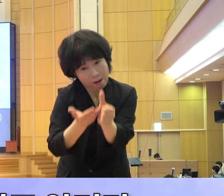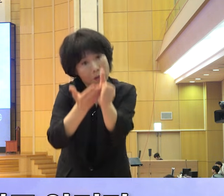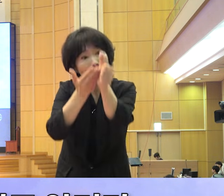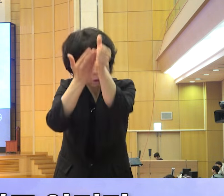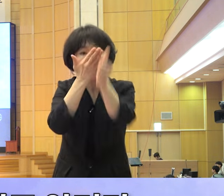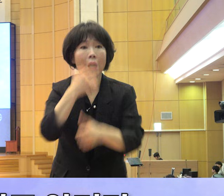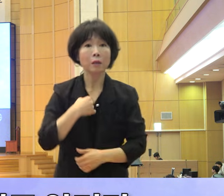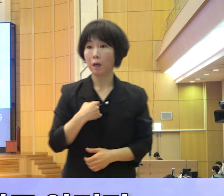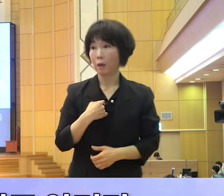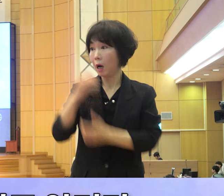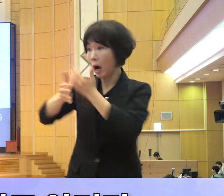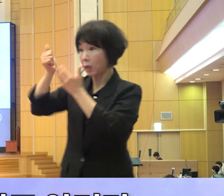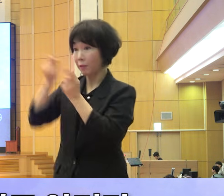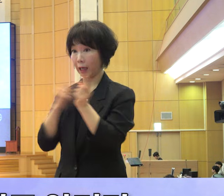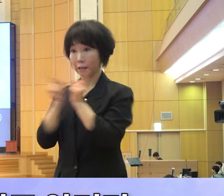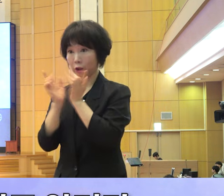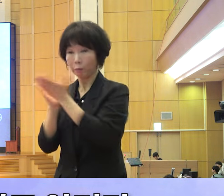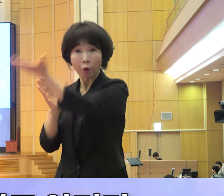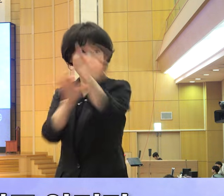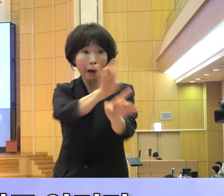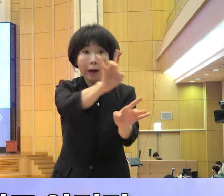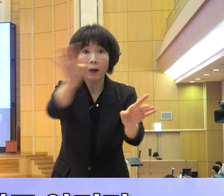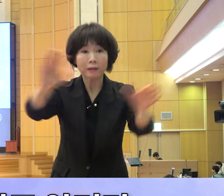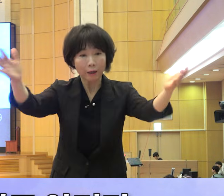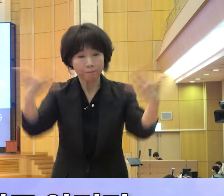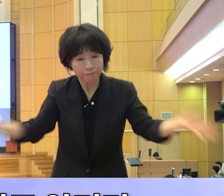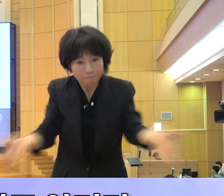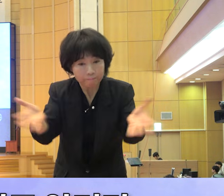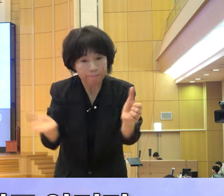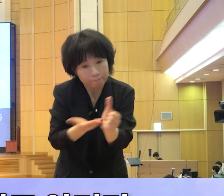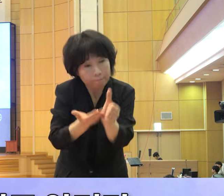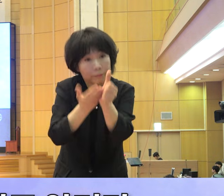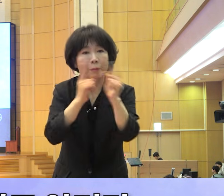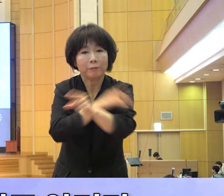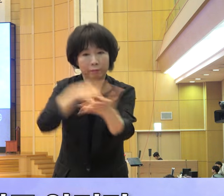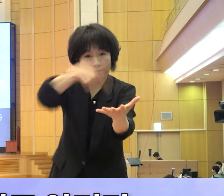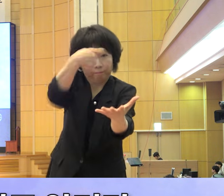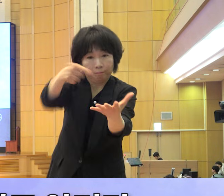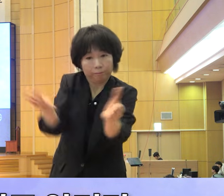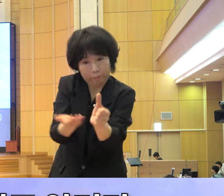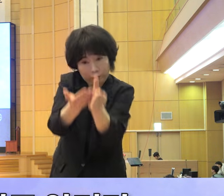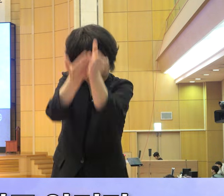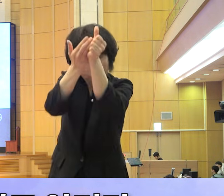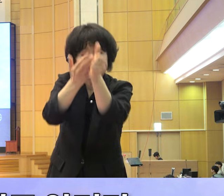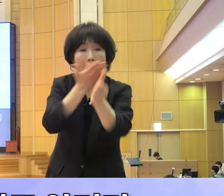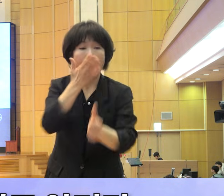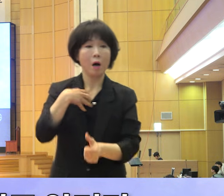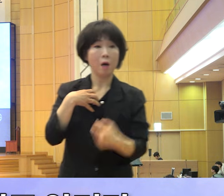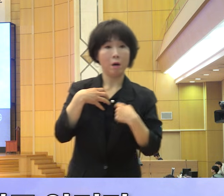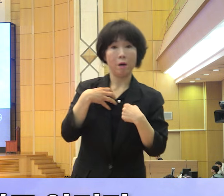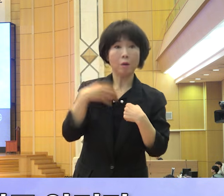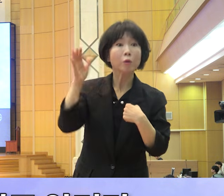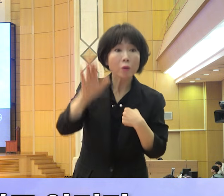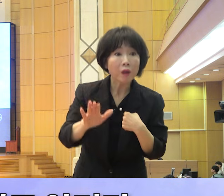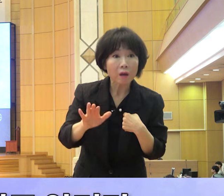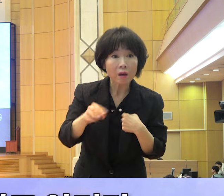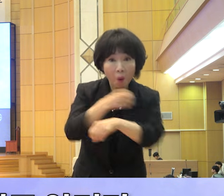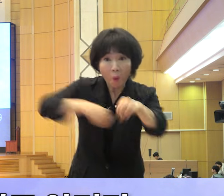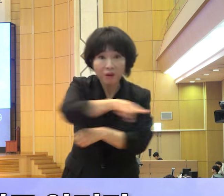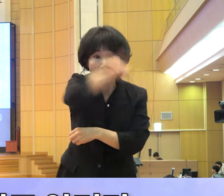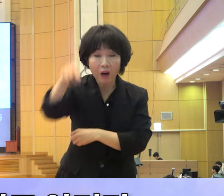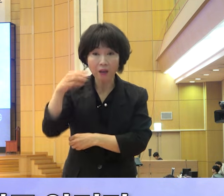하나님 자녀들을 양육하였거늘, 하나님 말씀으로 양육하였거늘 그들이